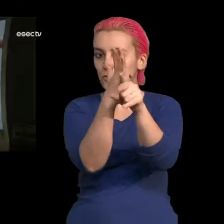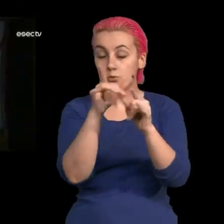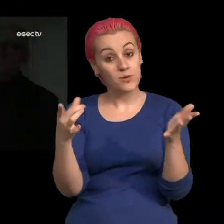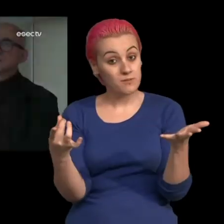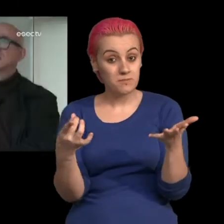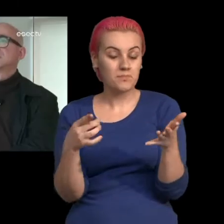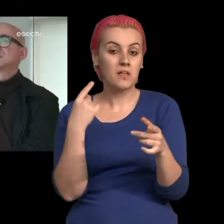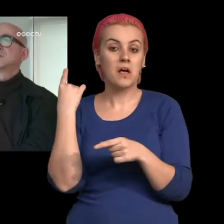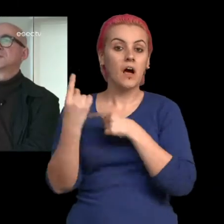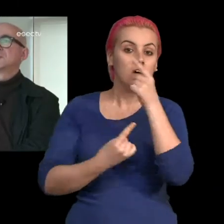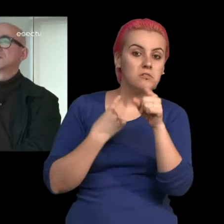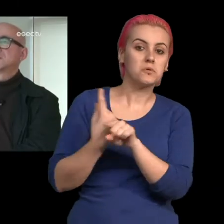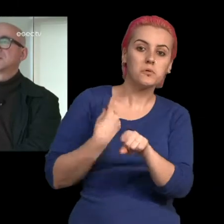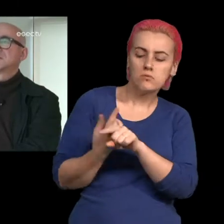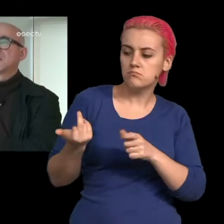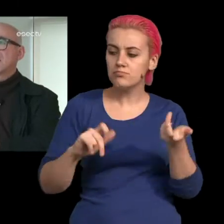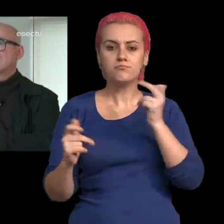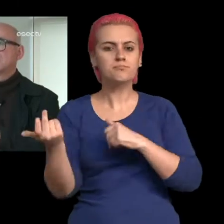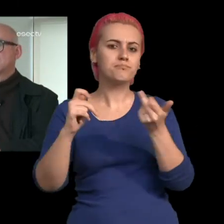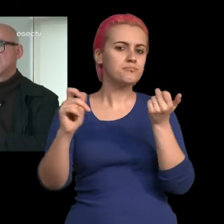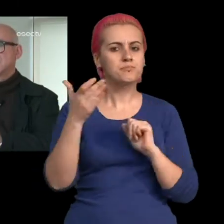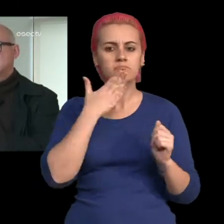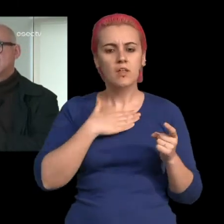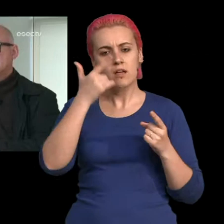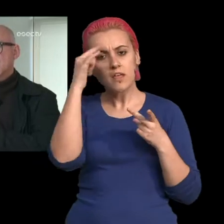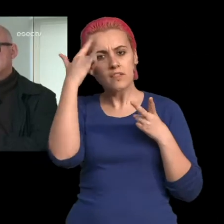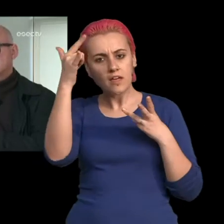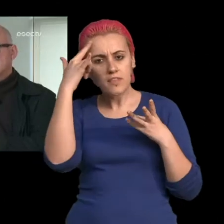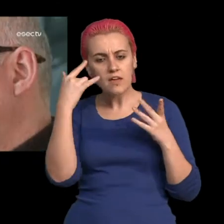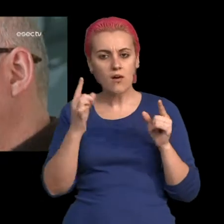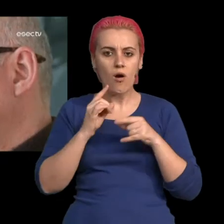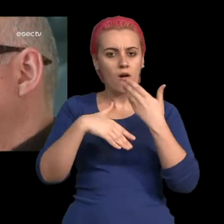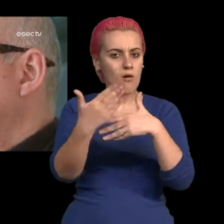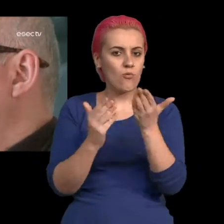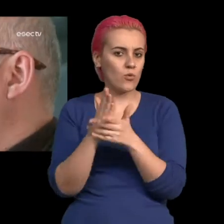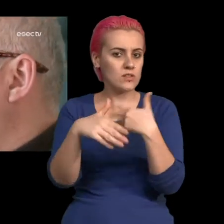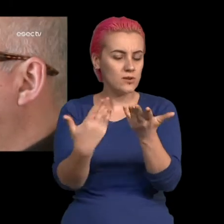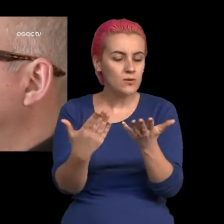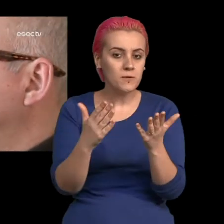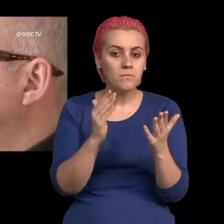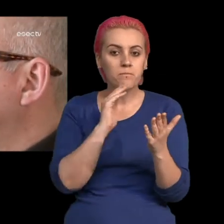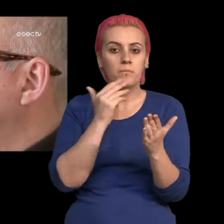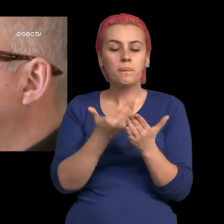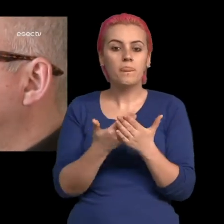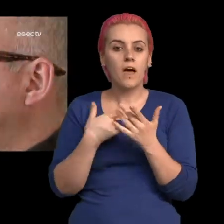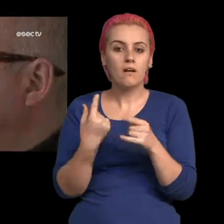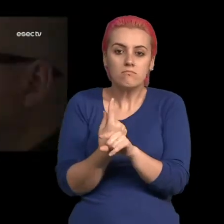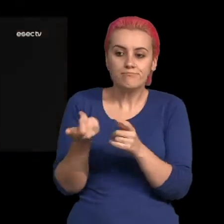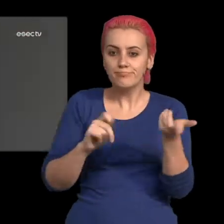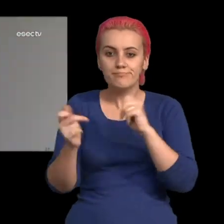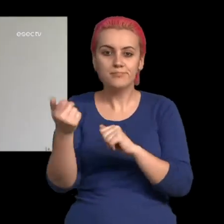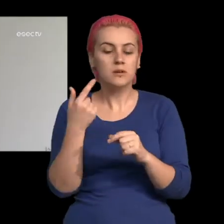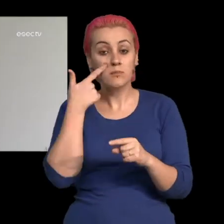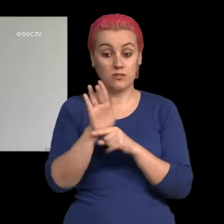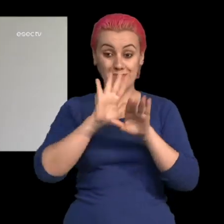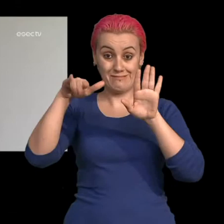coisas que vão acontecendo. Não é? Há sempre um eco que vai fazendo as coisas surgirem.